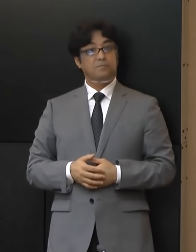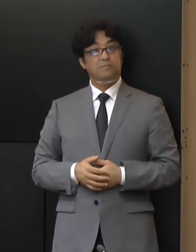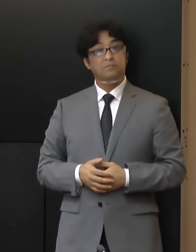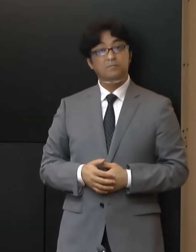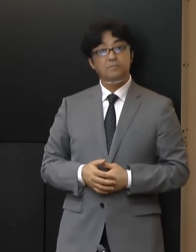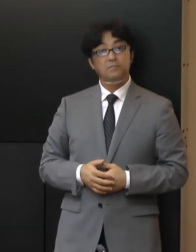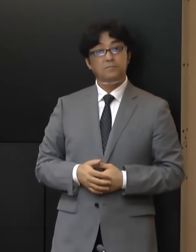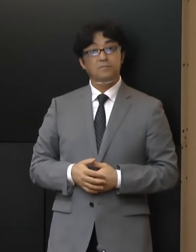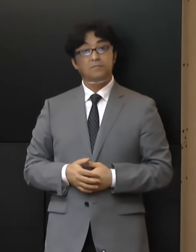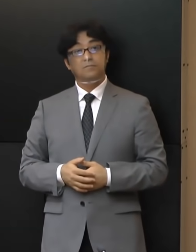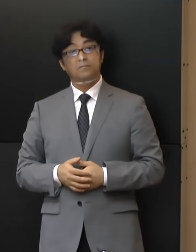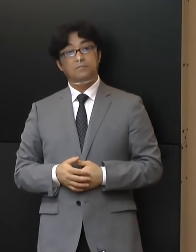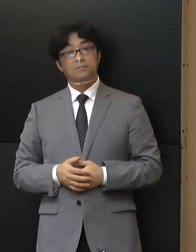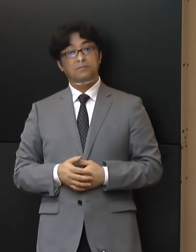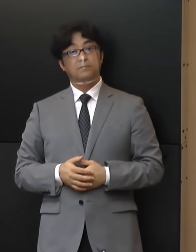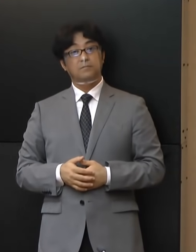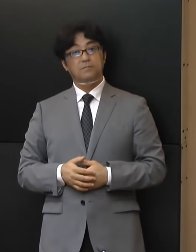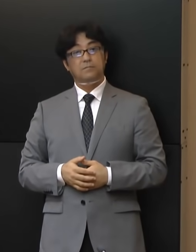新報さん、